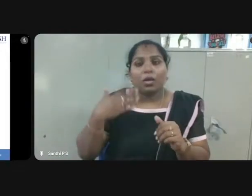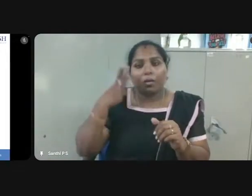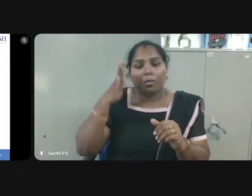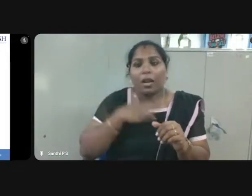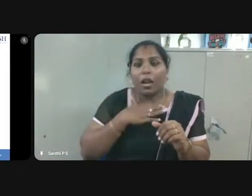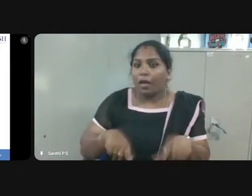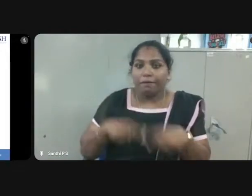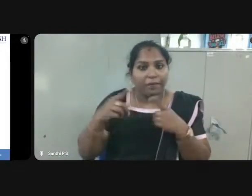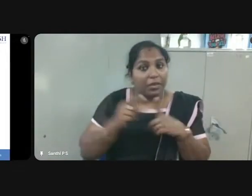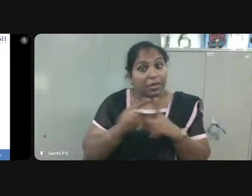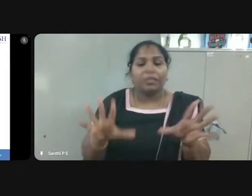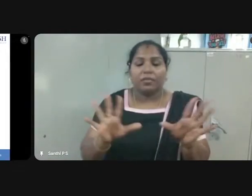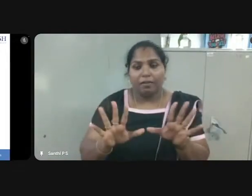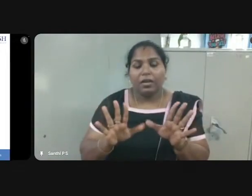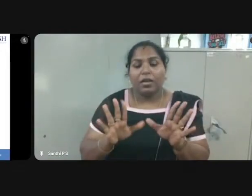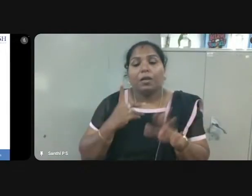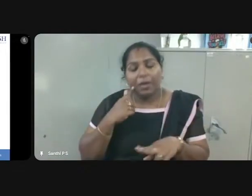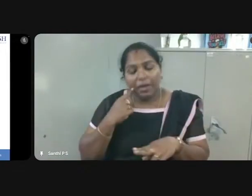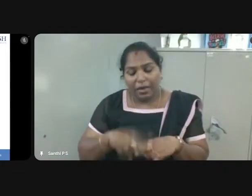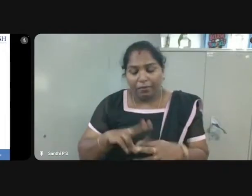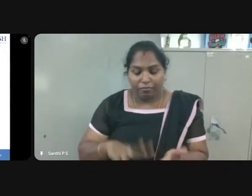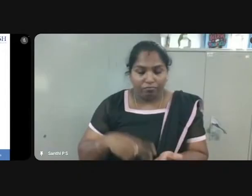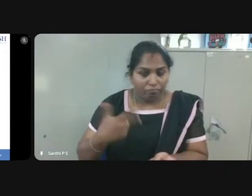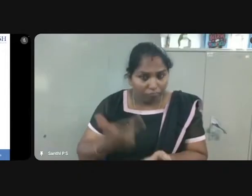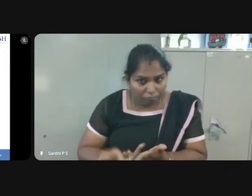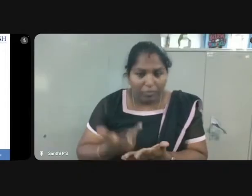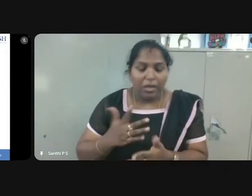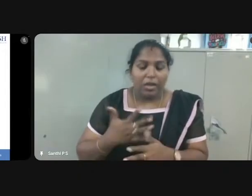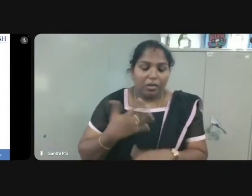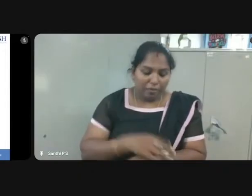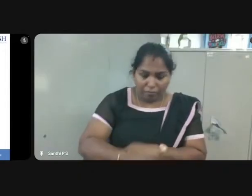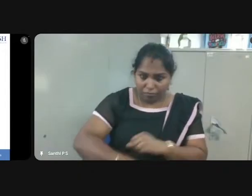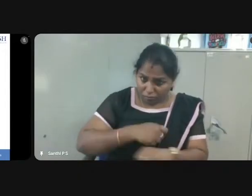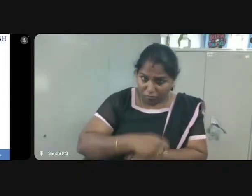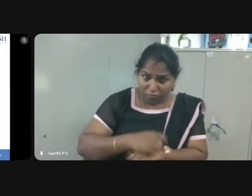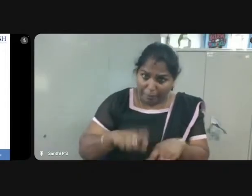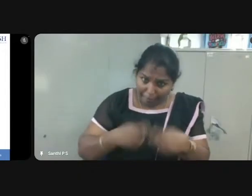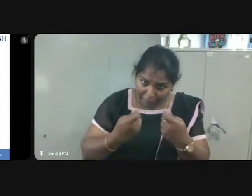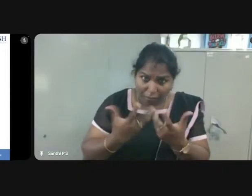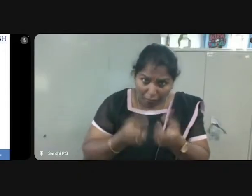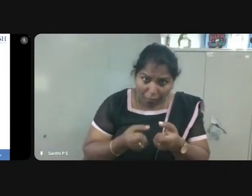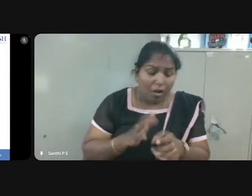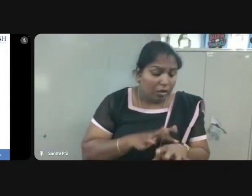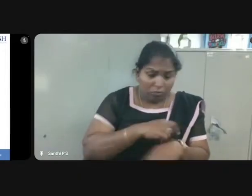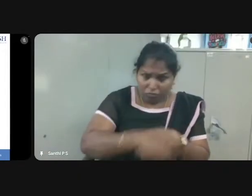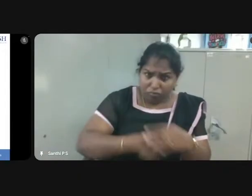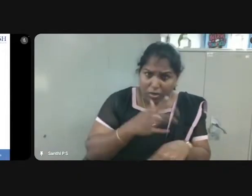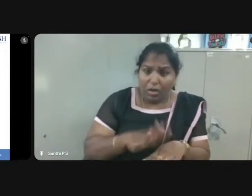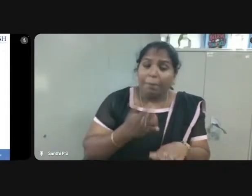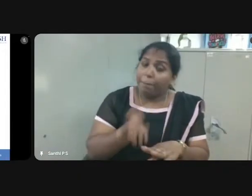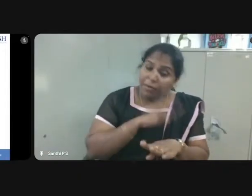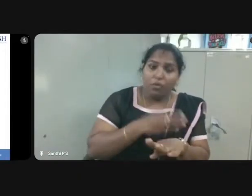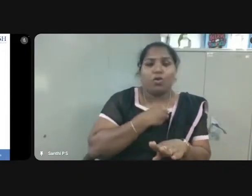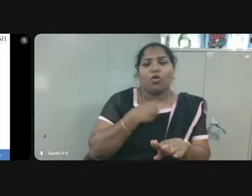അനസ്തീഷ്യ വേണ്ടി വരുന്ന എന്തെങ്കിലും, ഇപ്പൊ മറിഞ്ഞു വീണു, കൈയൊന്ന് ഒടിഞ്ഞു കഴിഞ്ഞാൽ നമ്മൾ സർജറിക്ക് പോകുന്നതിന് മുമ്പ് ഡോക്ടറോട് പ്രത്യേകം പറയണം ഇങ്ങനൊരു അസുഖമുണ്ട്.